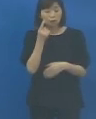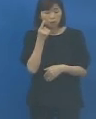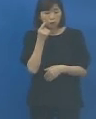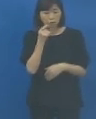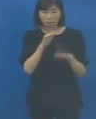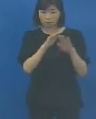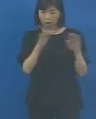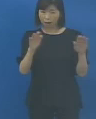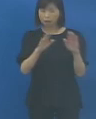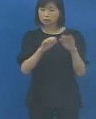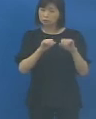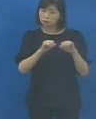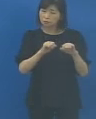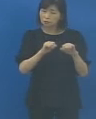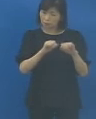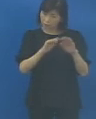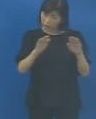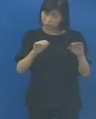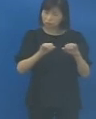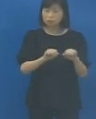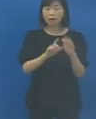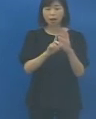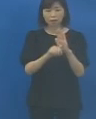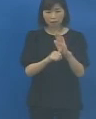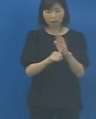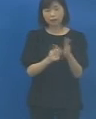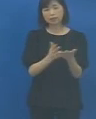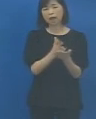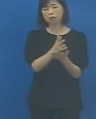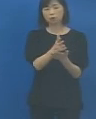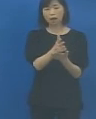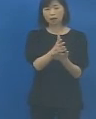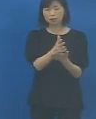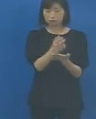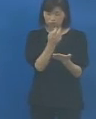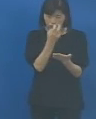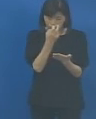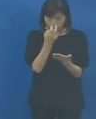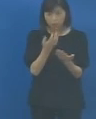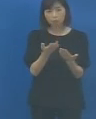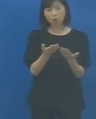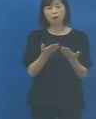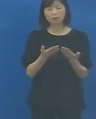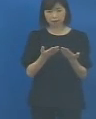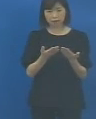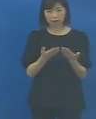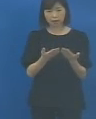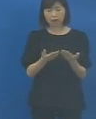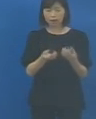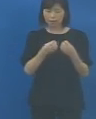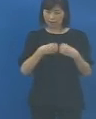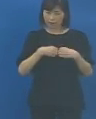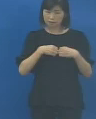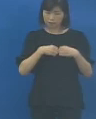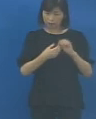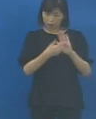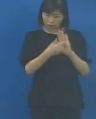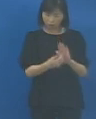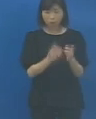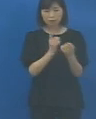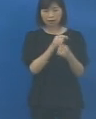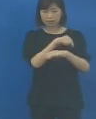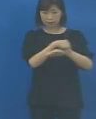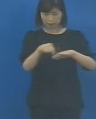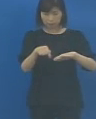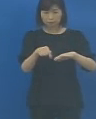ですね、それはガイドライン等々をよく見ていただいて、感染対策万全を尽くしていただきたい